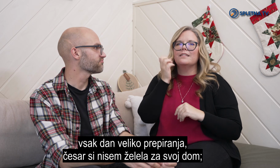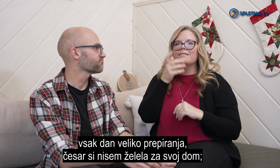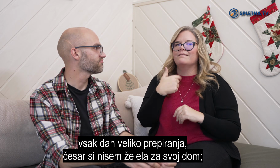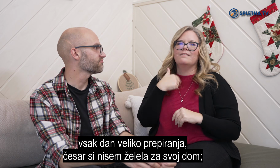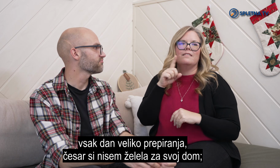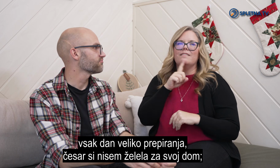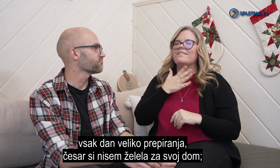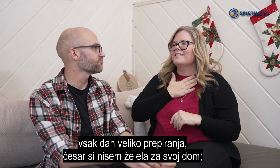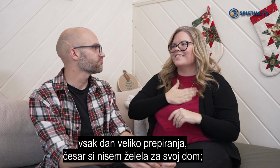mir.